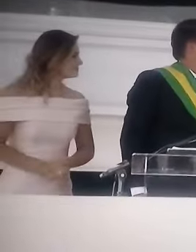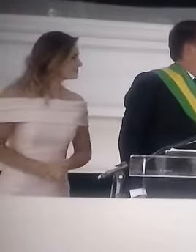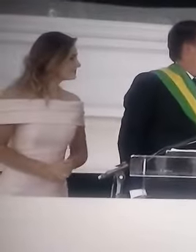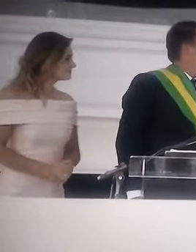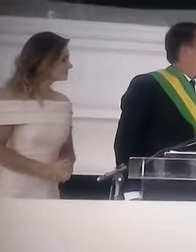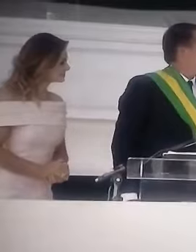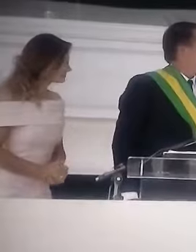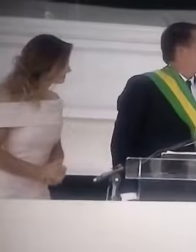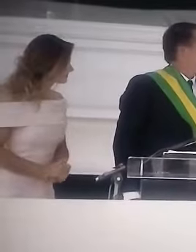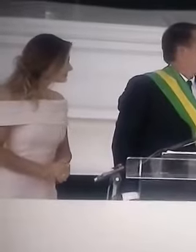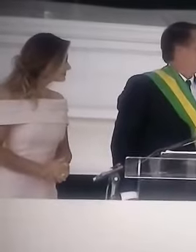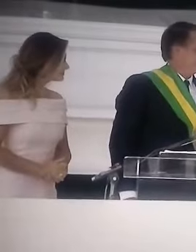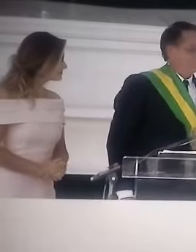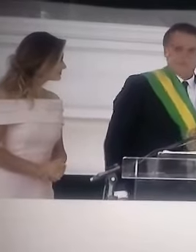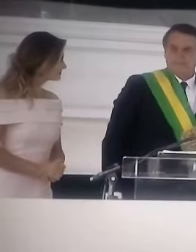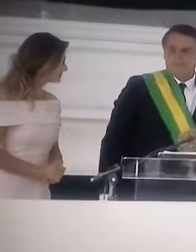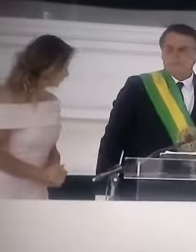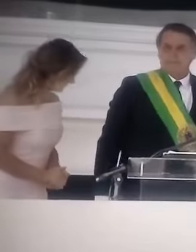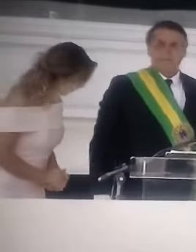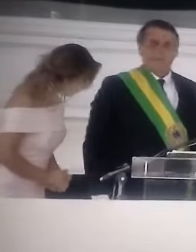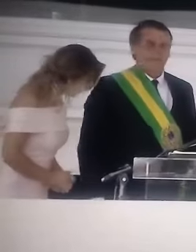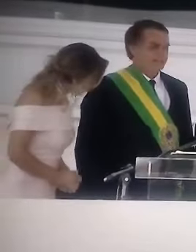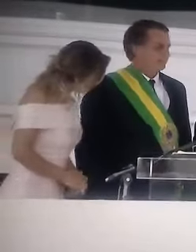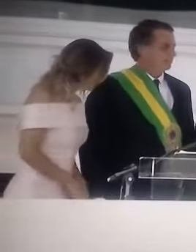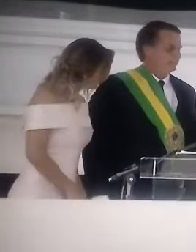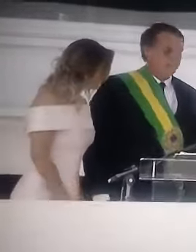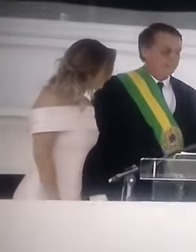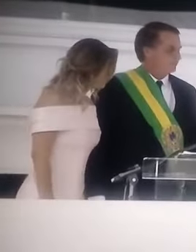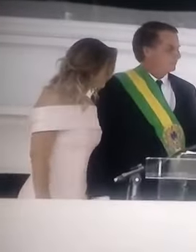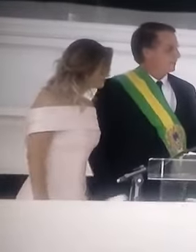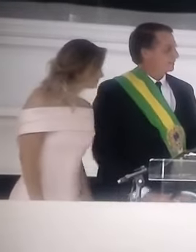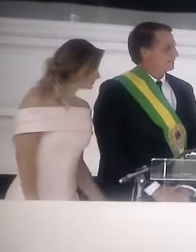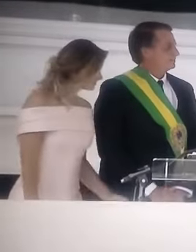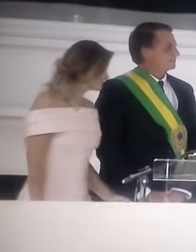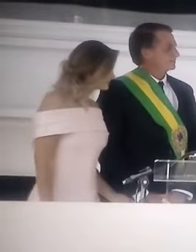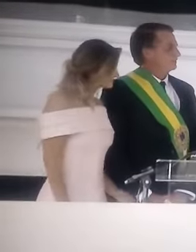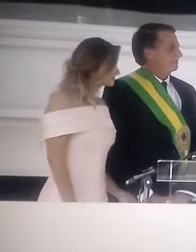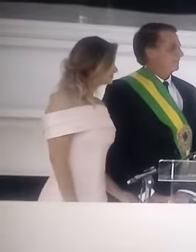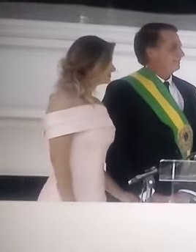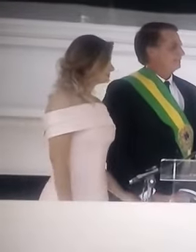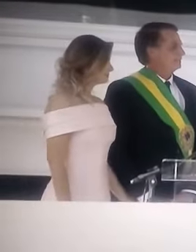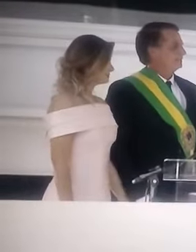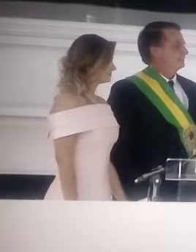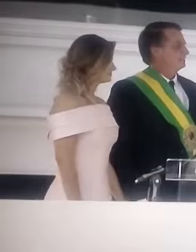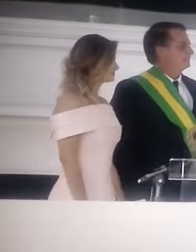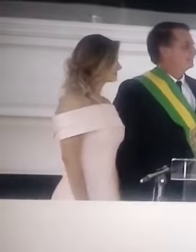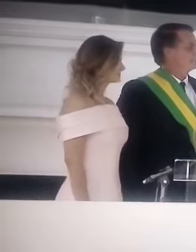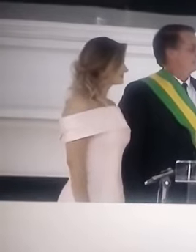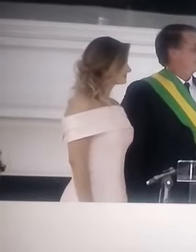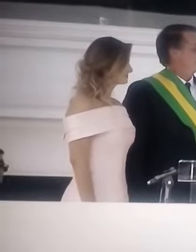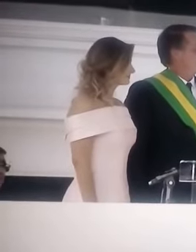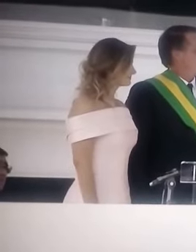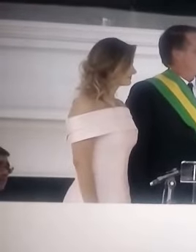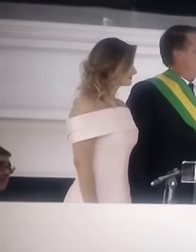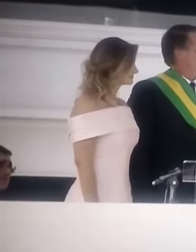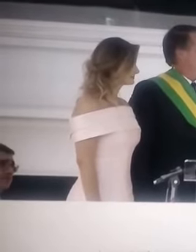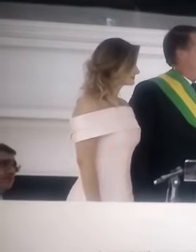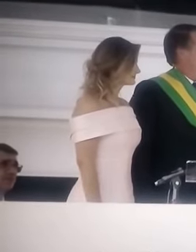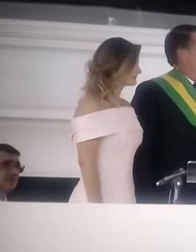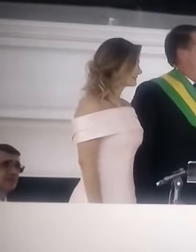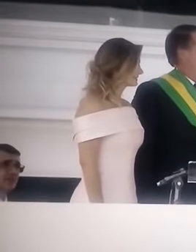Bolsonaro então mostrou a bandeira ao público e várias pessoas lá na Praça dos Três Poderes que também carregavam bandeiras responderam acenando